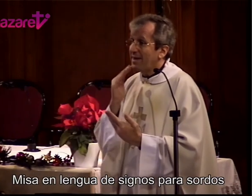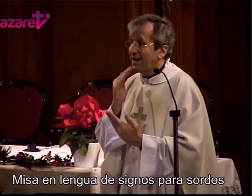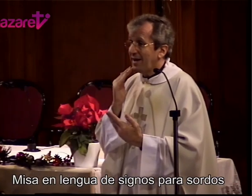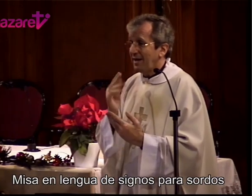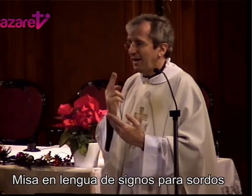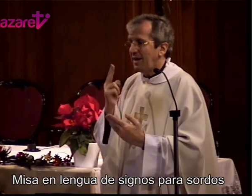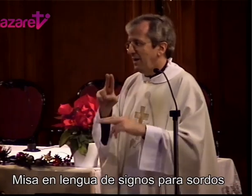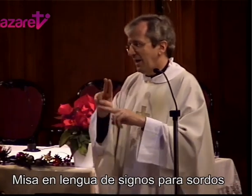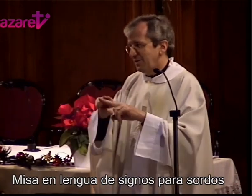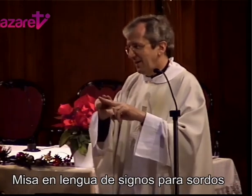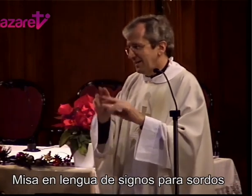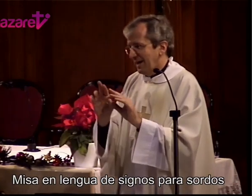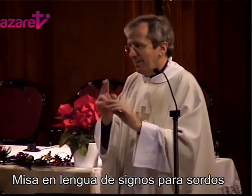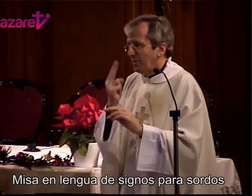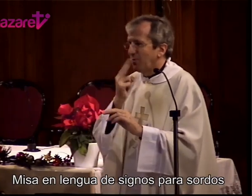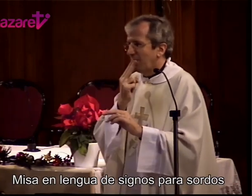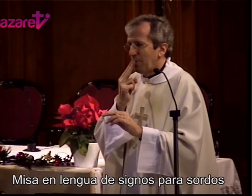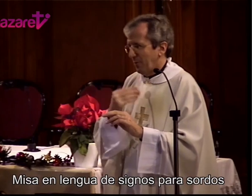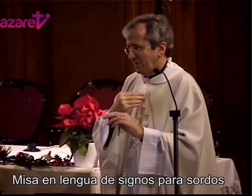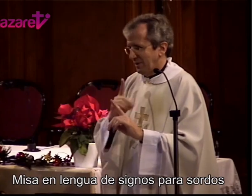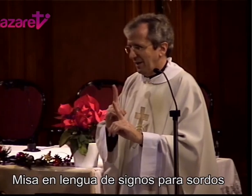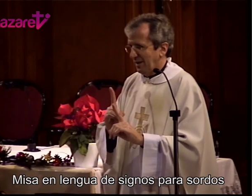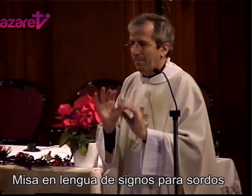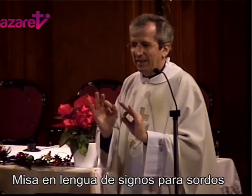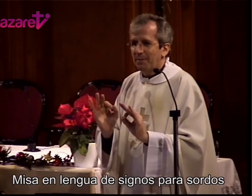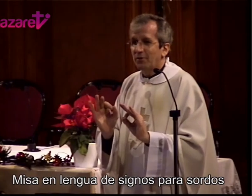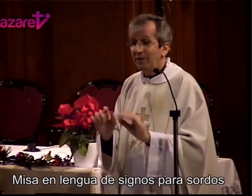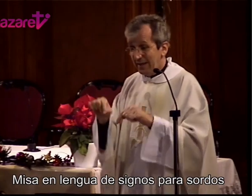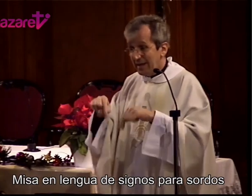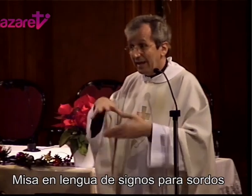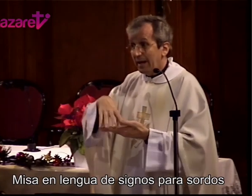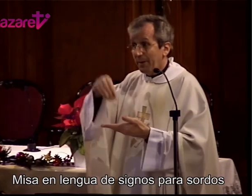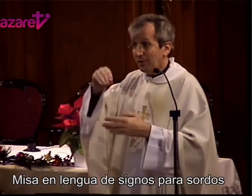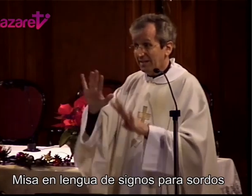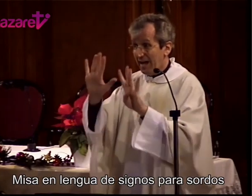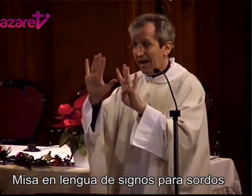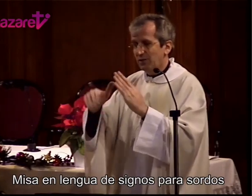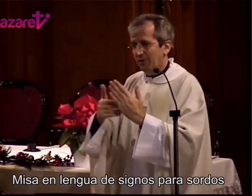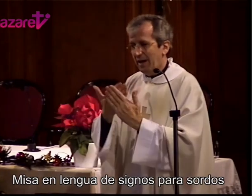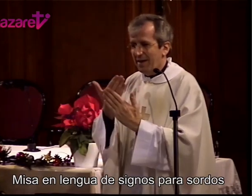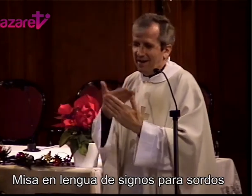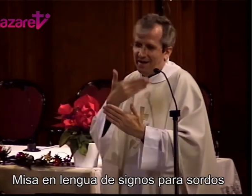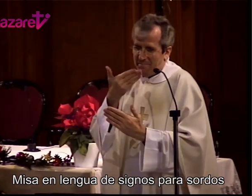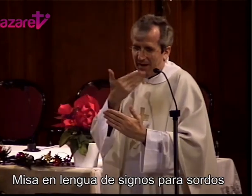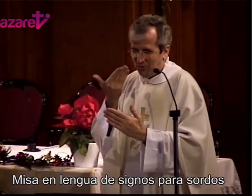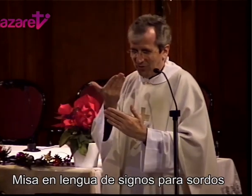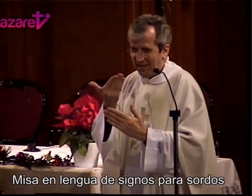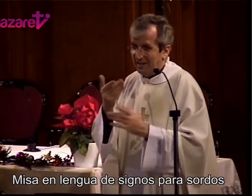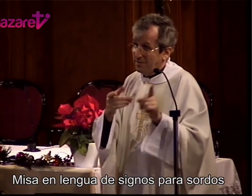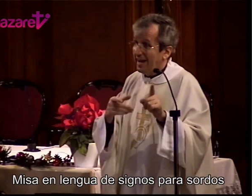mañana, es fiesta, pero no de compromiso, de precepto, y aquí en la parroquia será a las 9 de la mañana para los oyentes, ya que